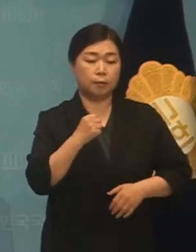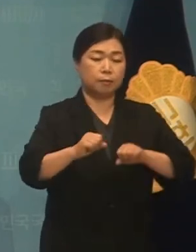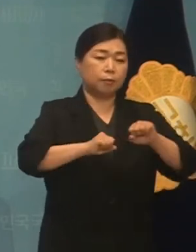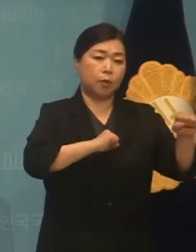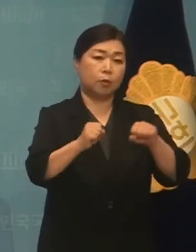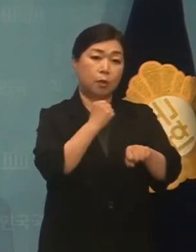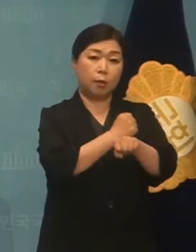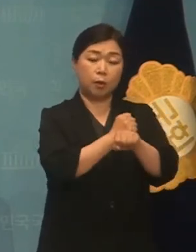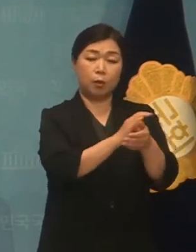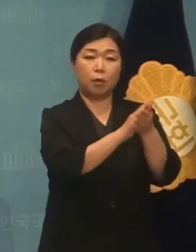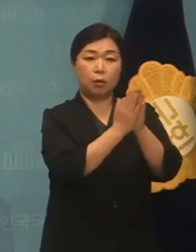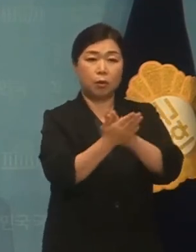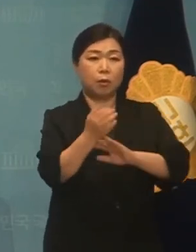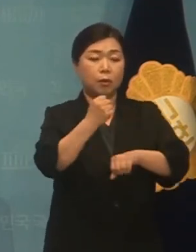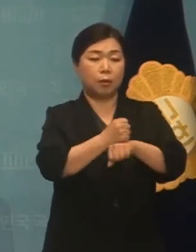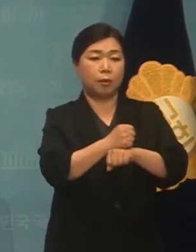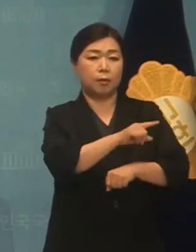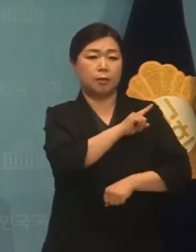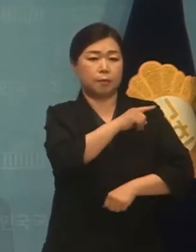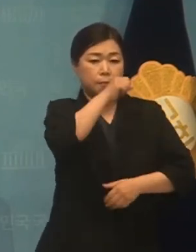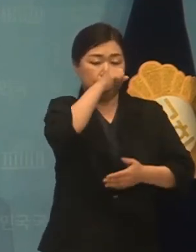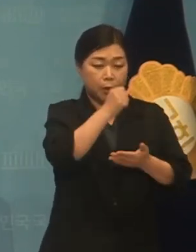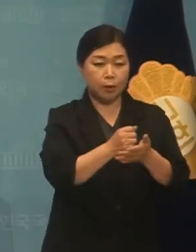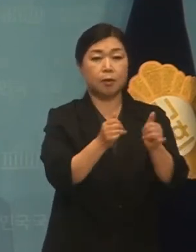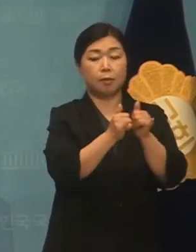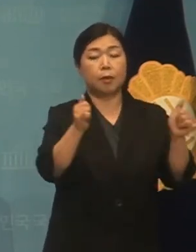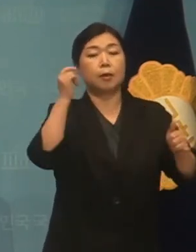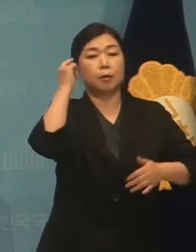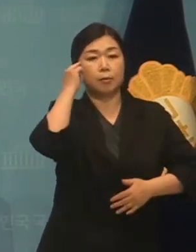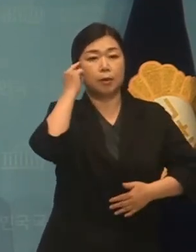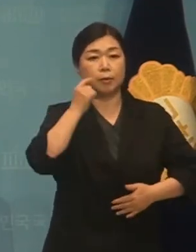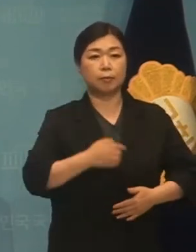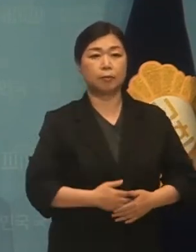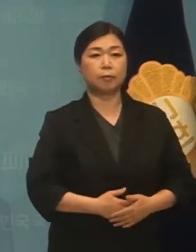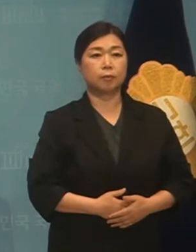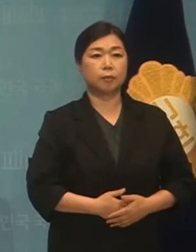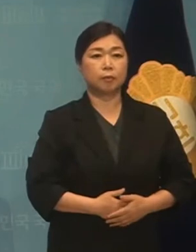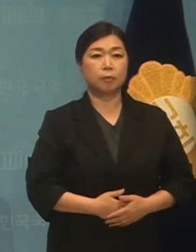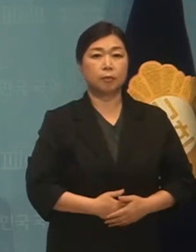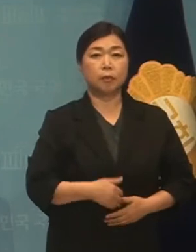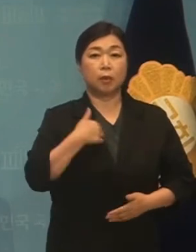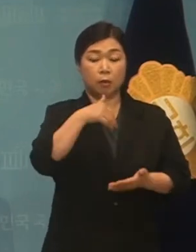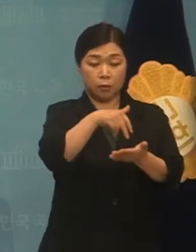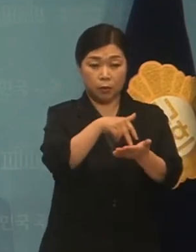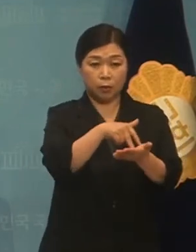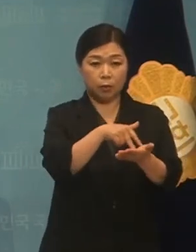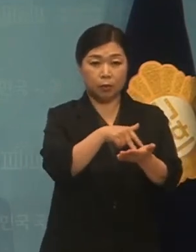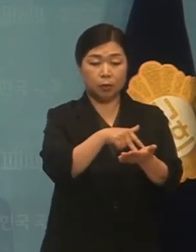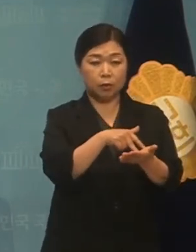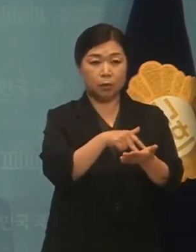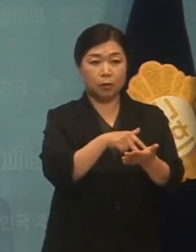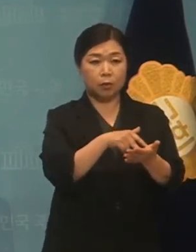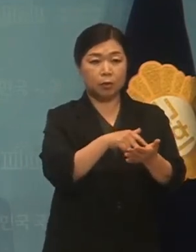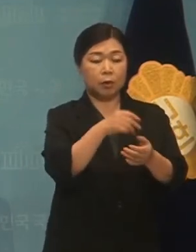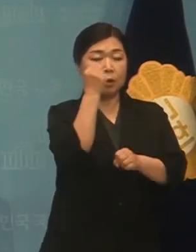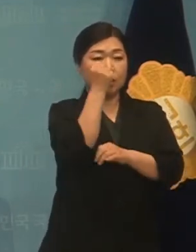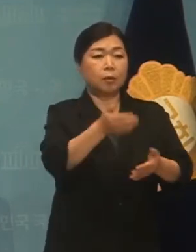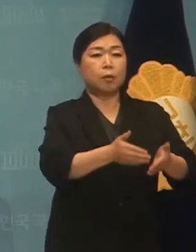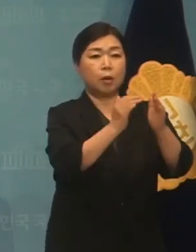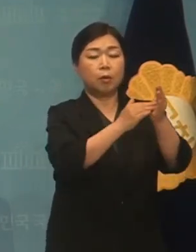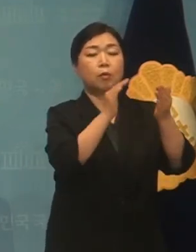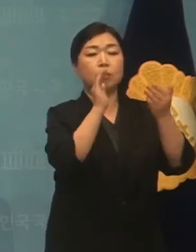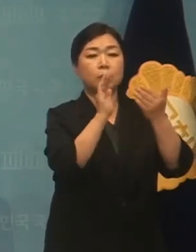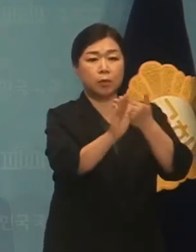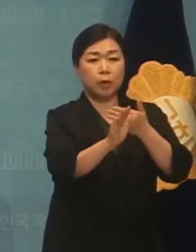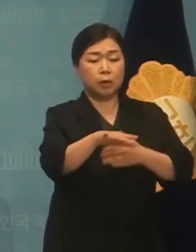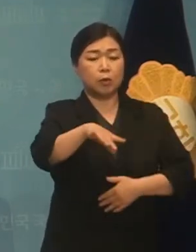역동적으로 변화시킬 수 있는 최적임자라고 생각합니다. 저는 헌정 사상